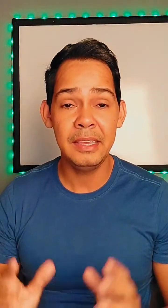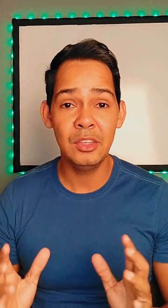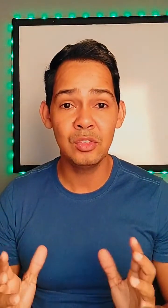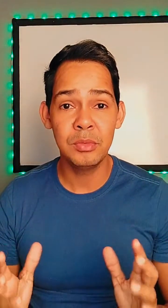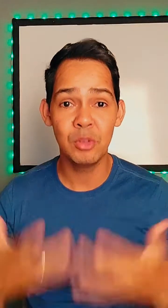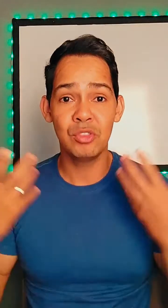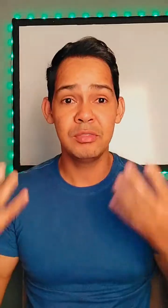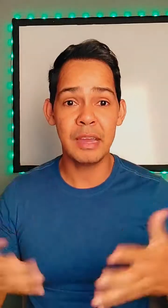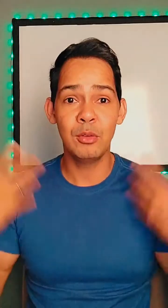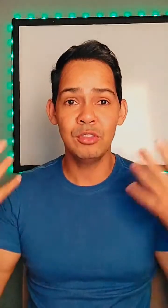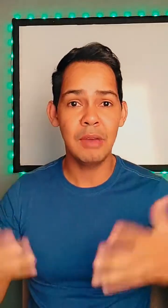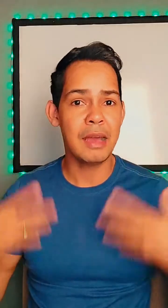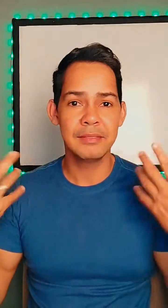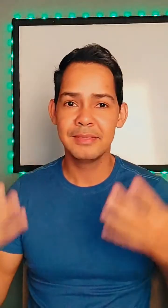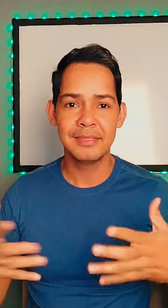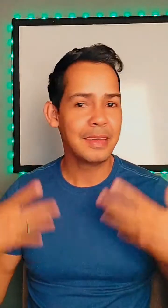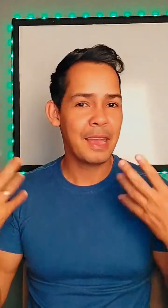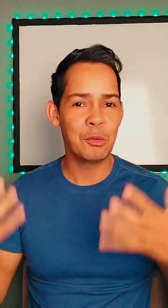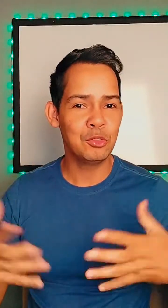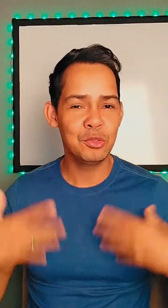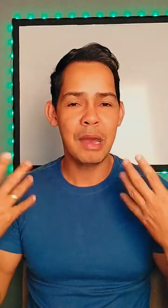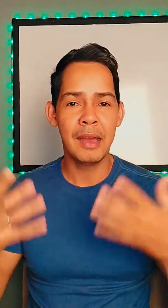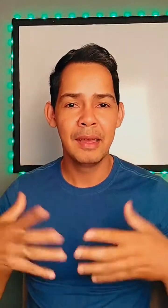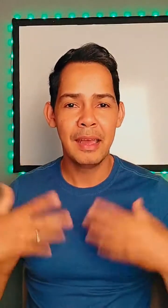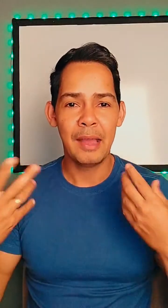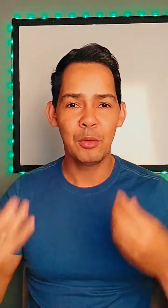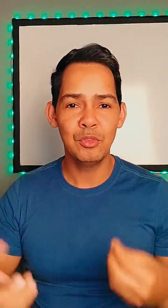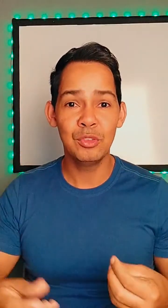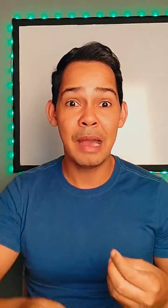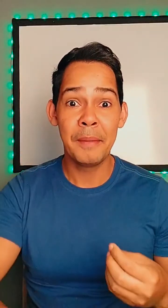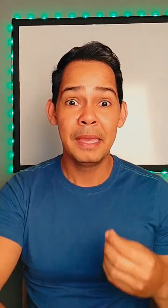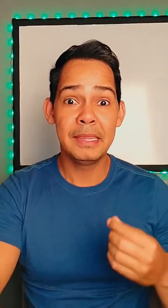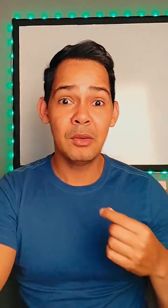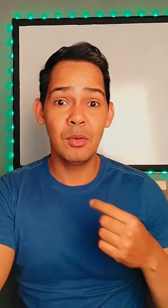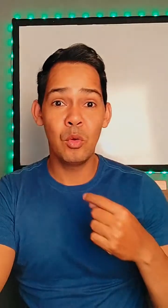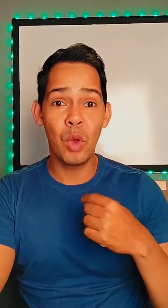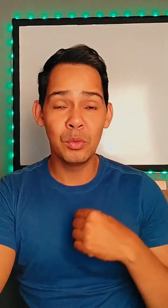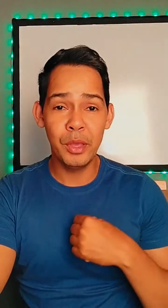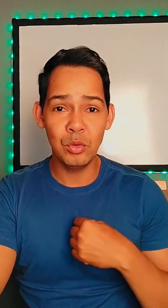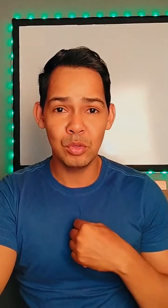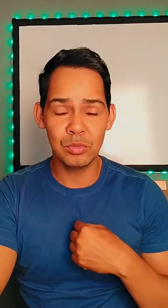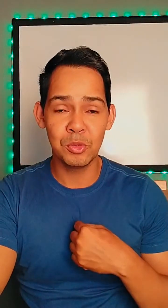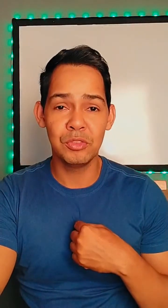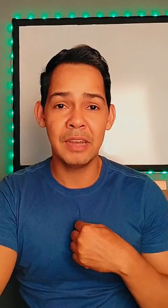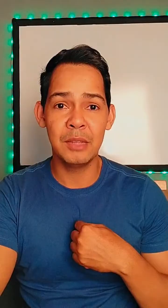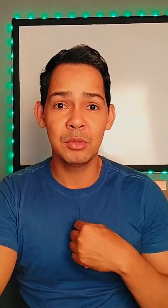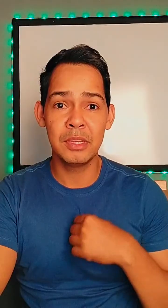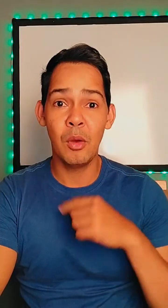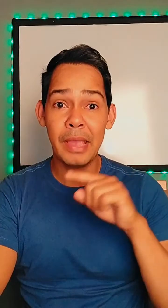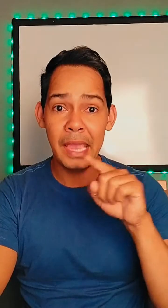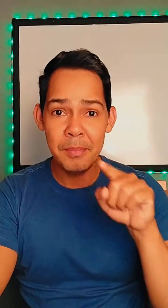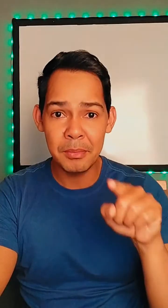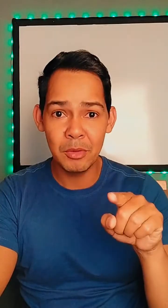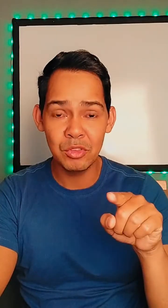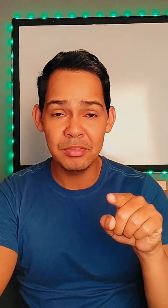isso me motiva a continuar. A continuar. Então, quando eu estou desmotivado, eu tenho alguém para me motivar. E